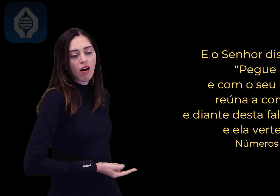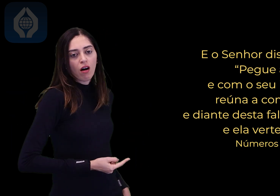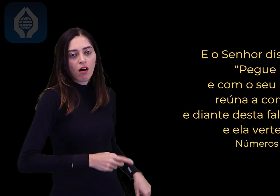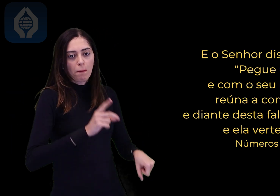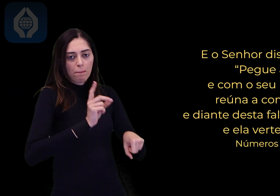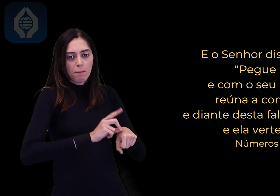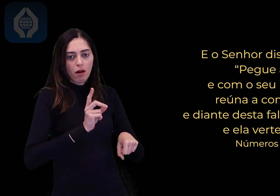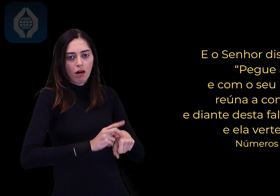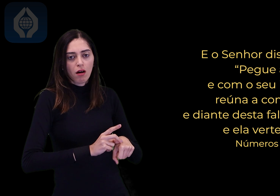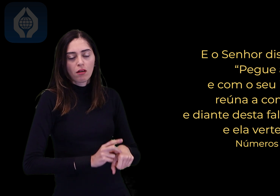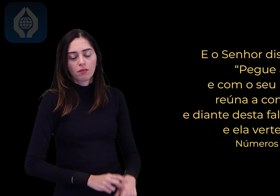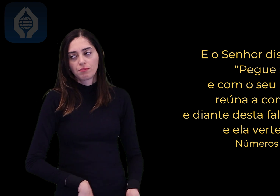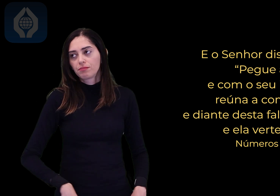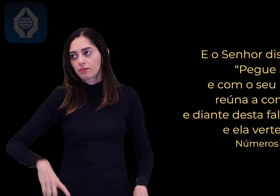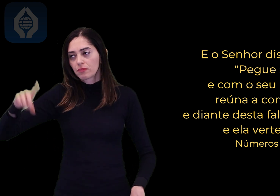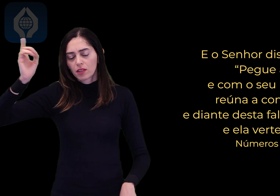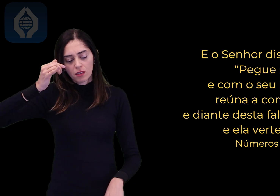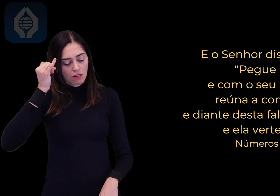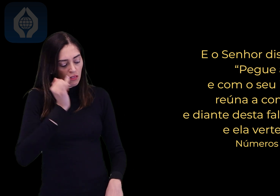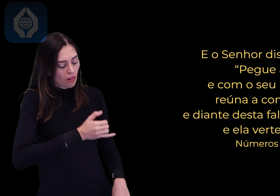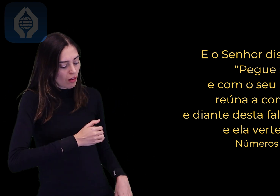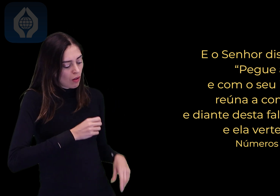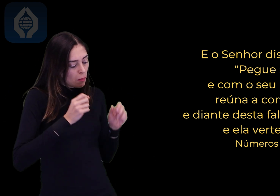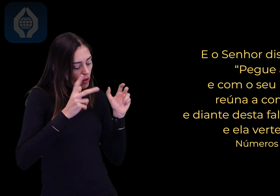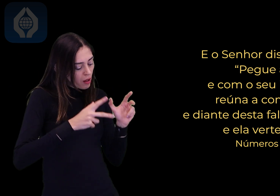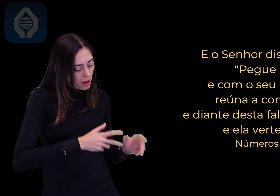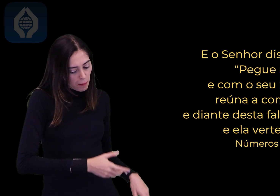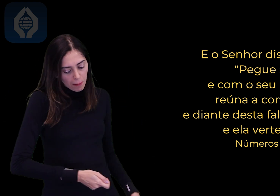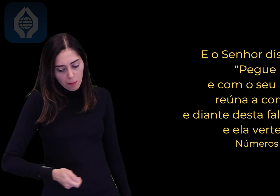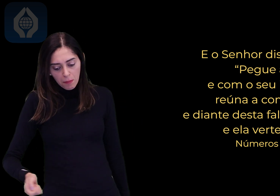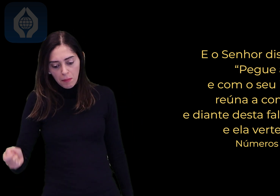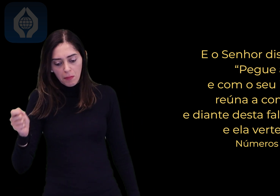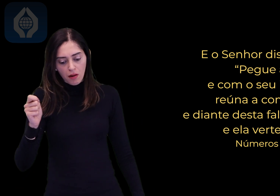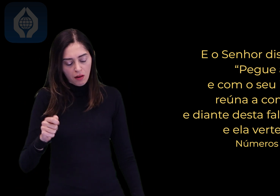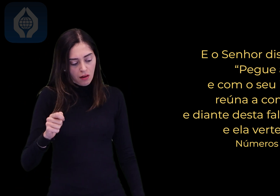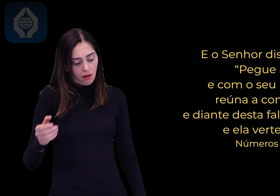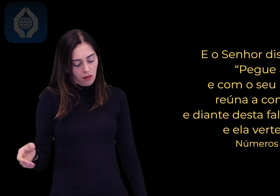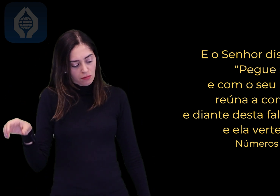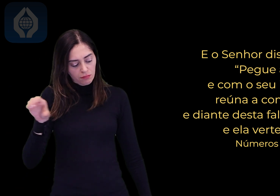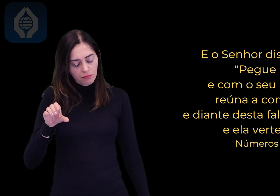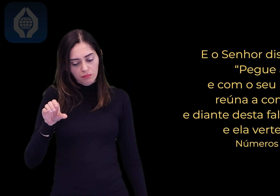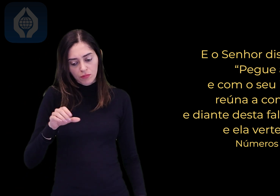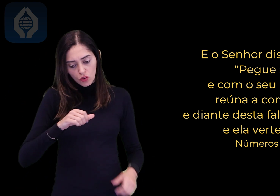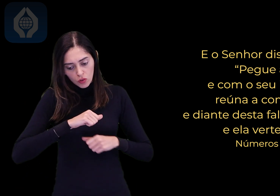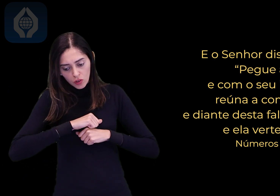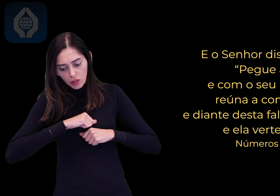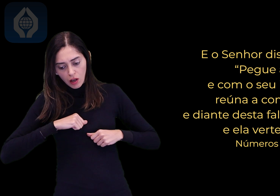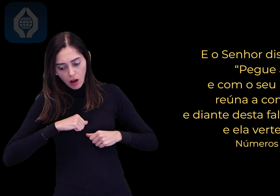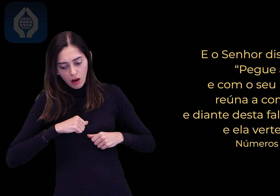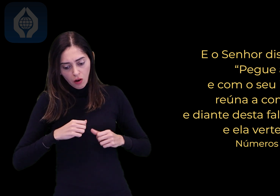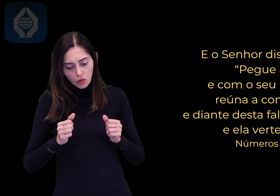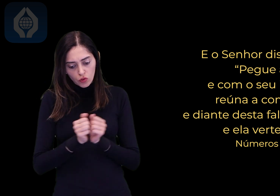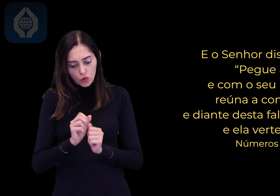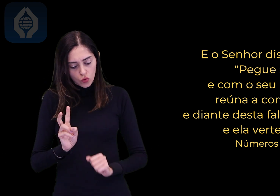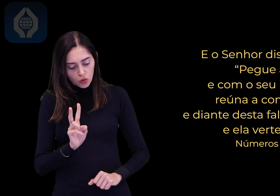à rocha. Números 20, de 7 a 8. O Senhor disse a Moisés: pegue a vara e, como seu irmão Arão, reúne a comunidade